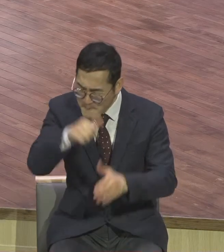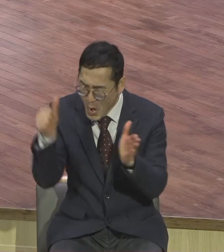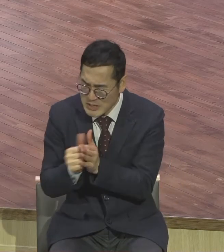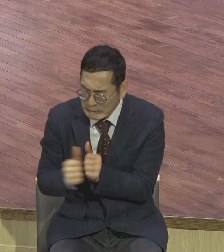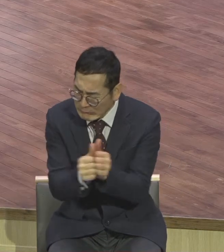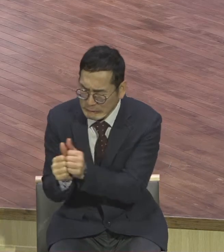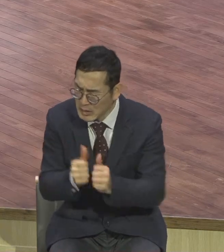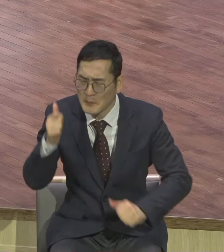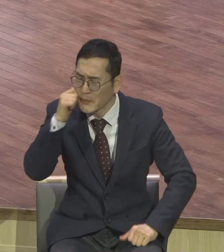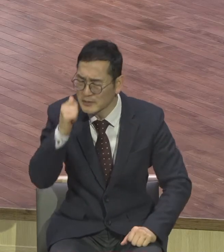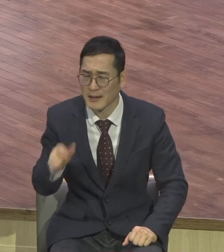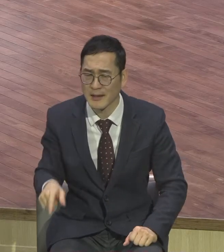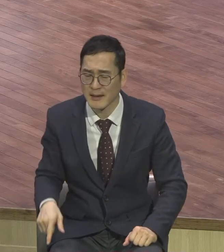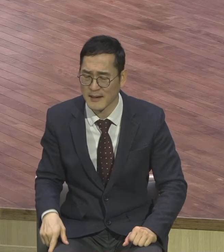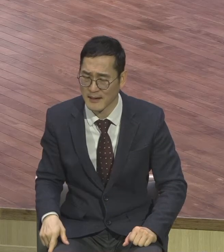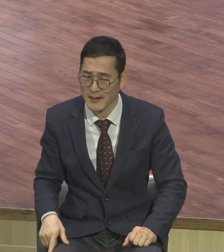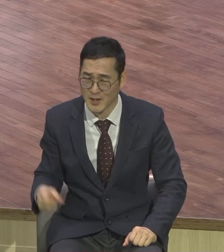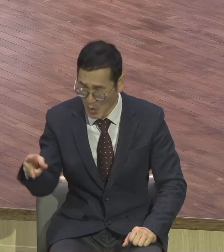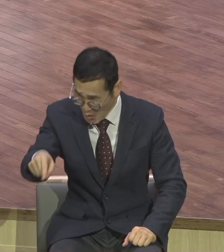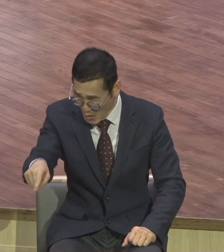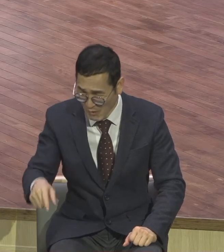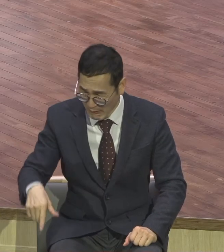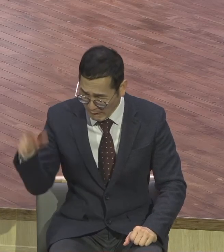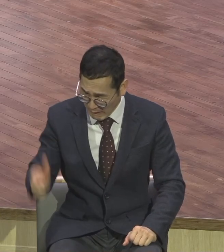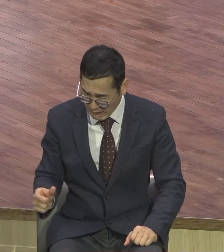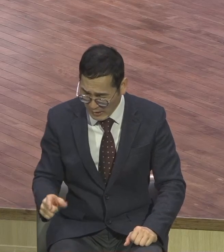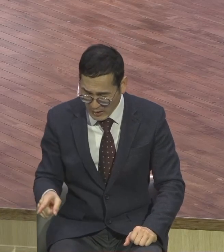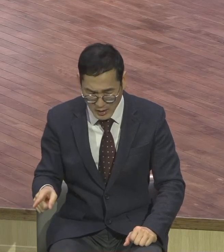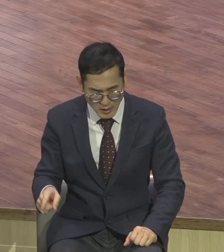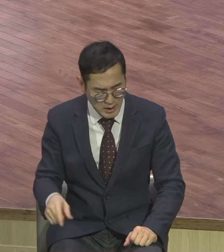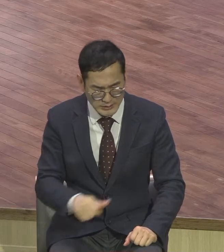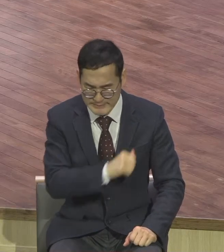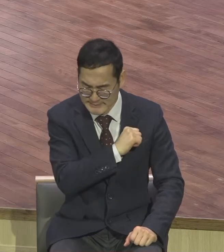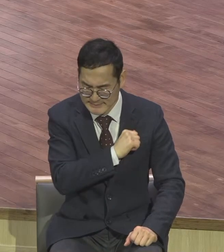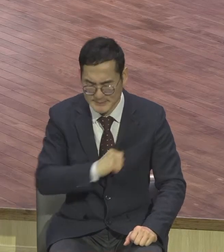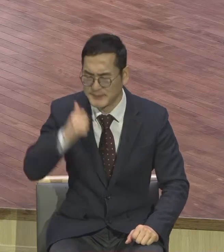얼마나 너희에게 참으려 그를 이리로 데려라 하시니라